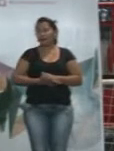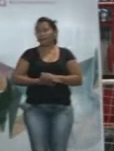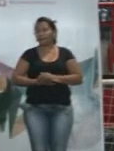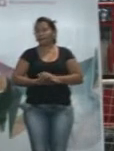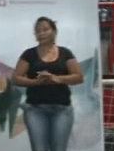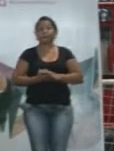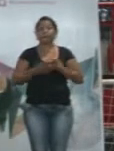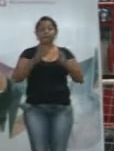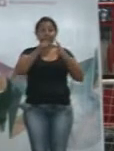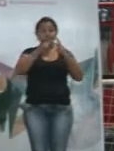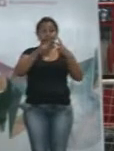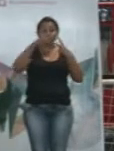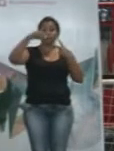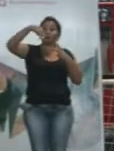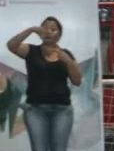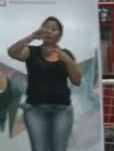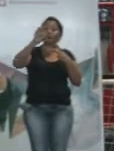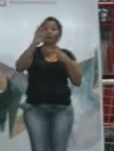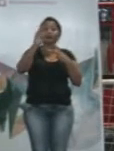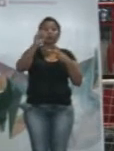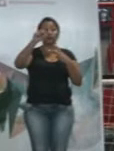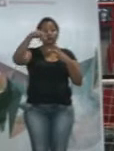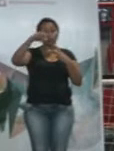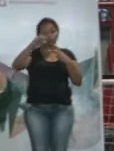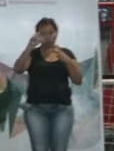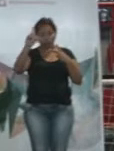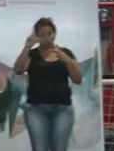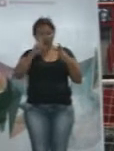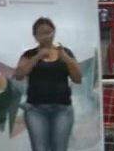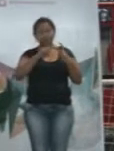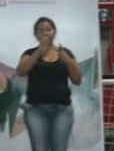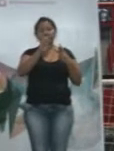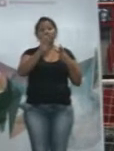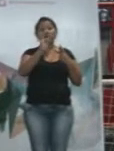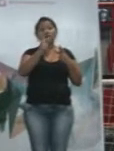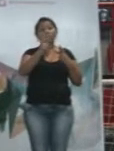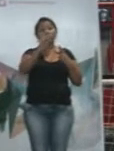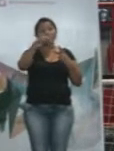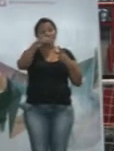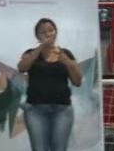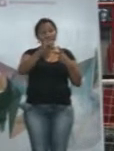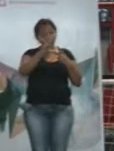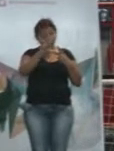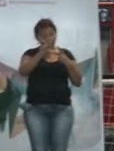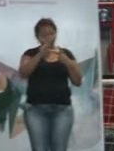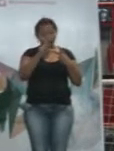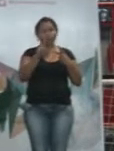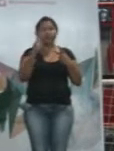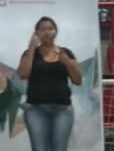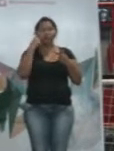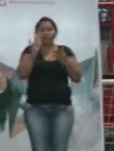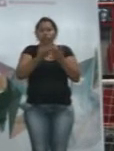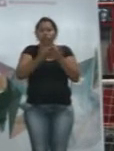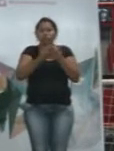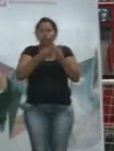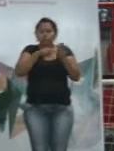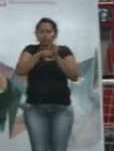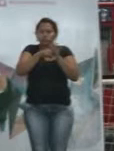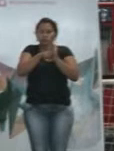alguns nichos para uso doméstico como combustíveis há muitas décadas e recentemente vem obtendo